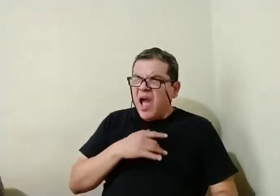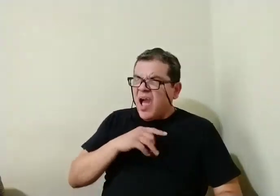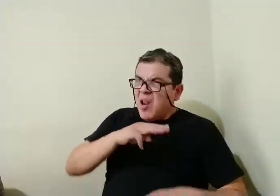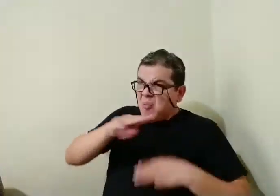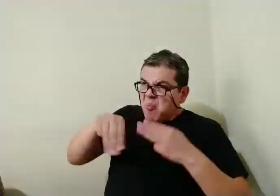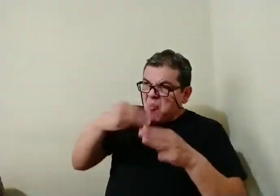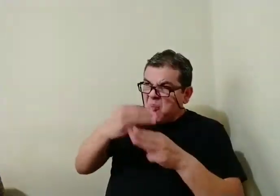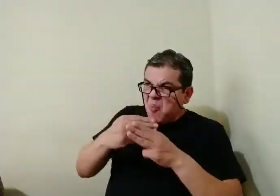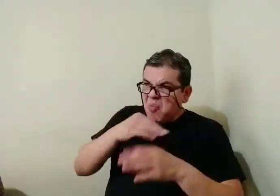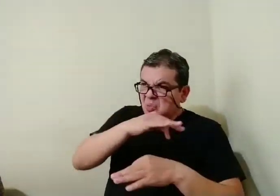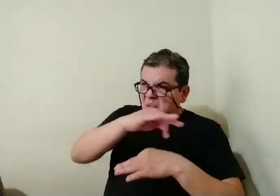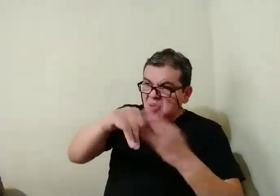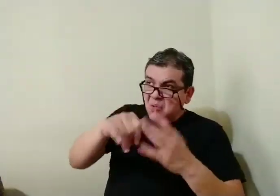misión imposible.